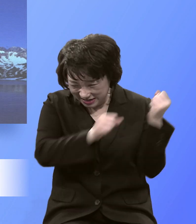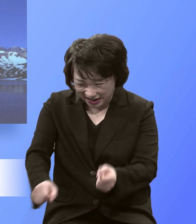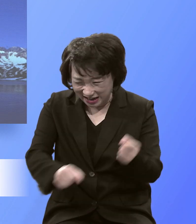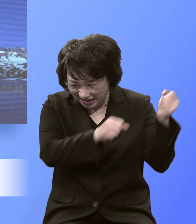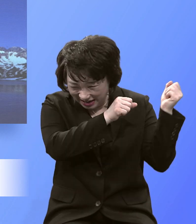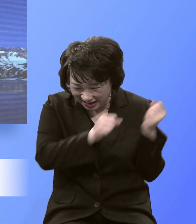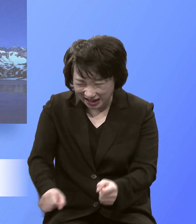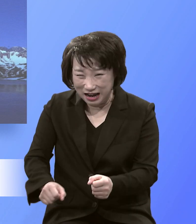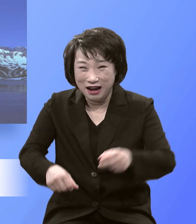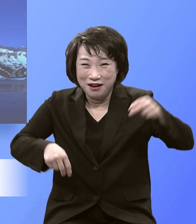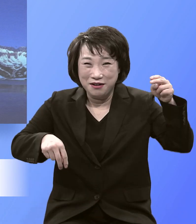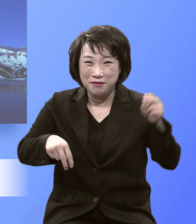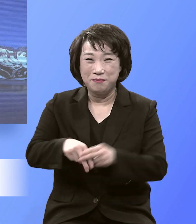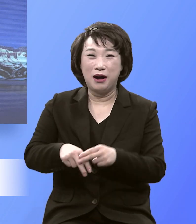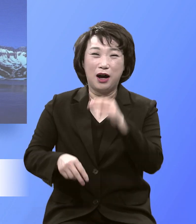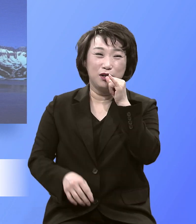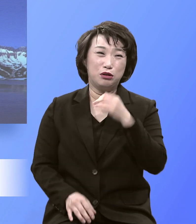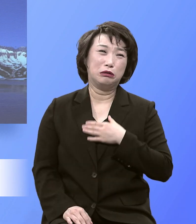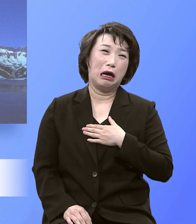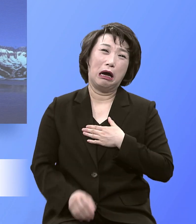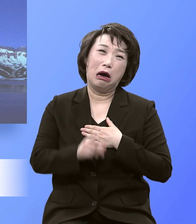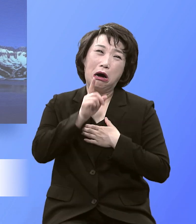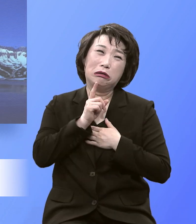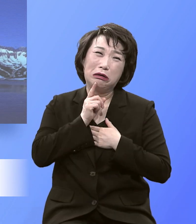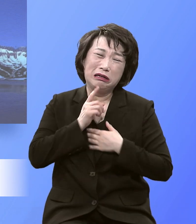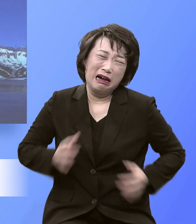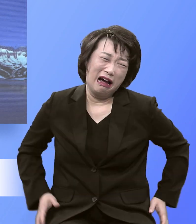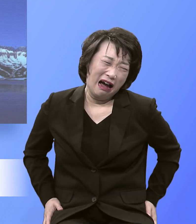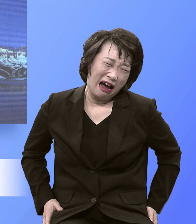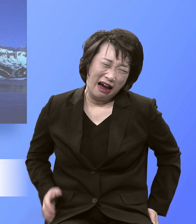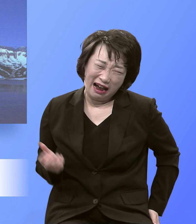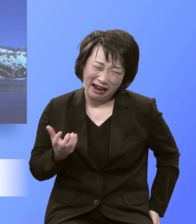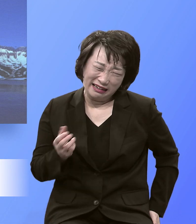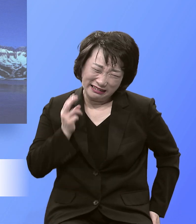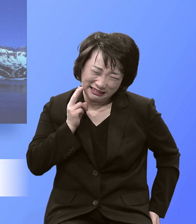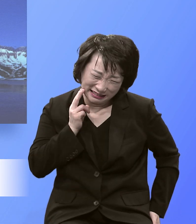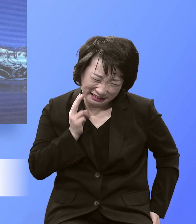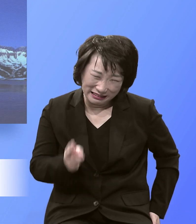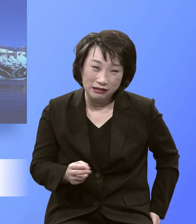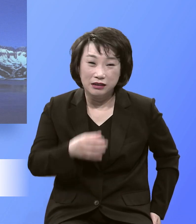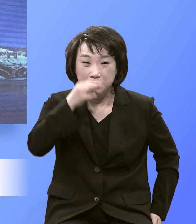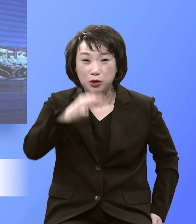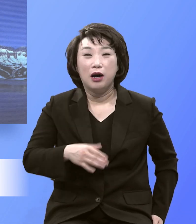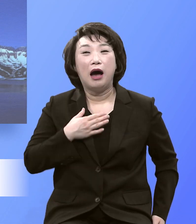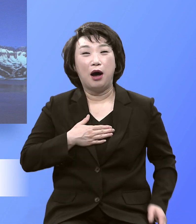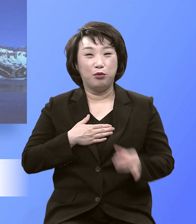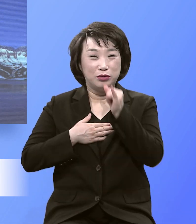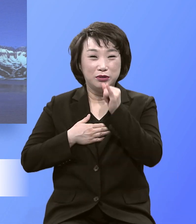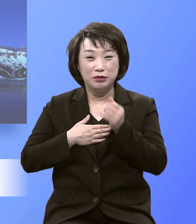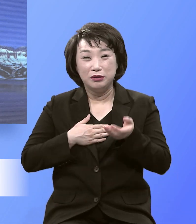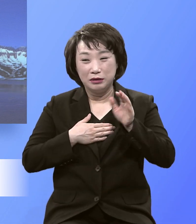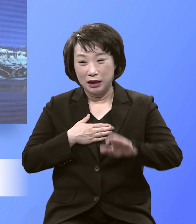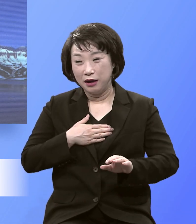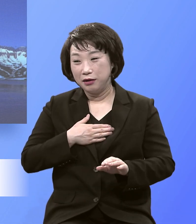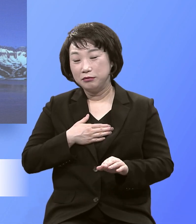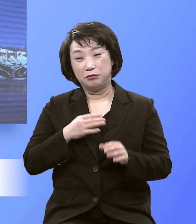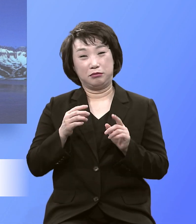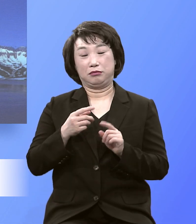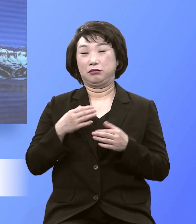맞아야 되는데 궁뎅이가 벌집처럼 찢어지고 아프고 힘든 걸 팍